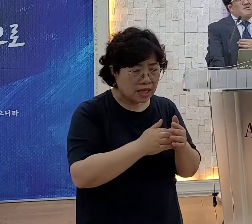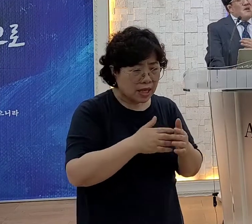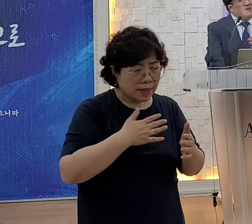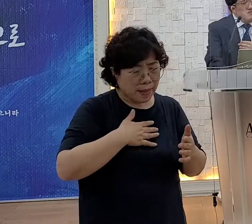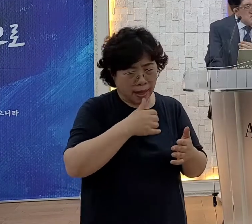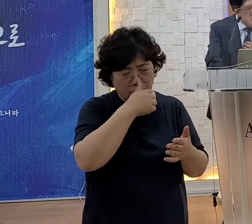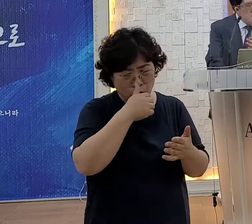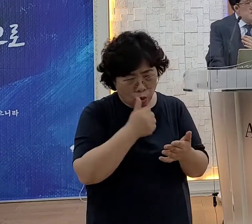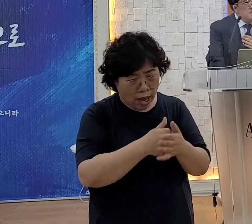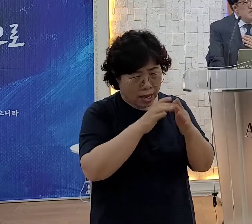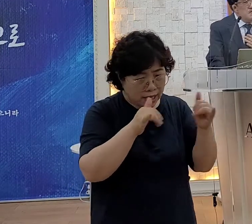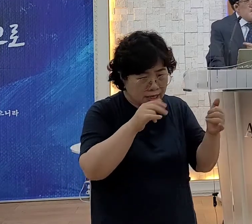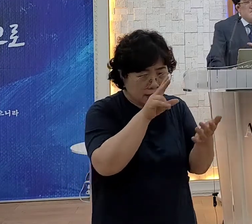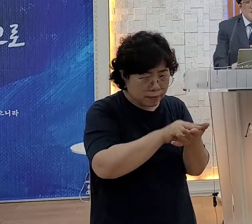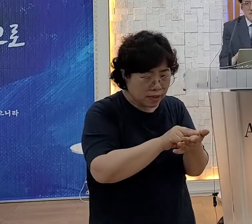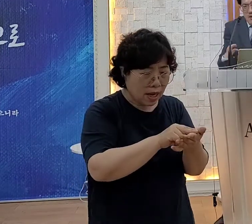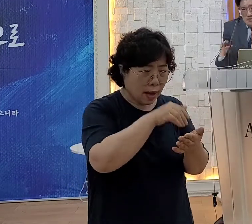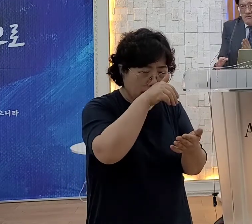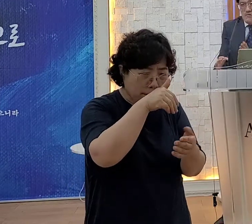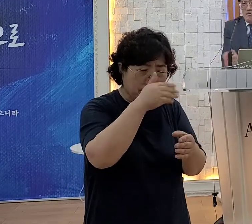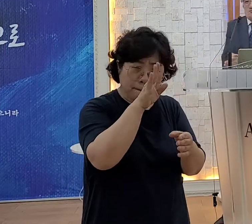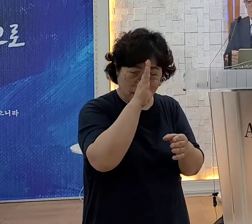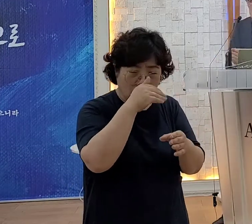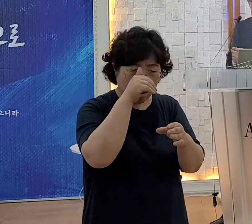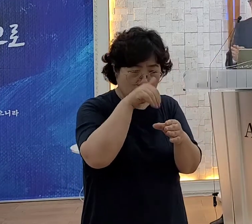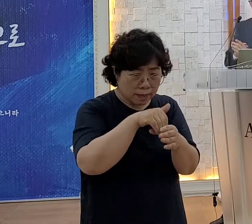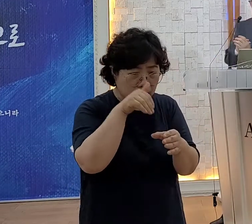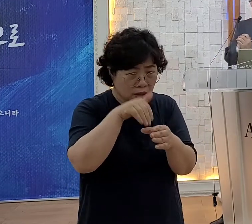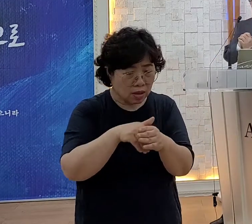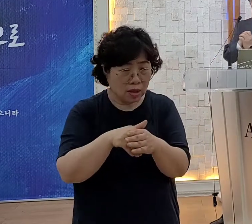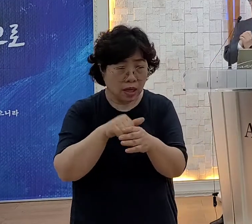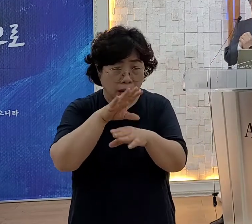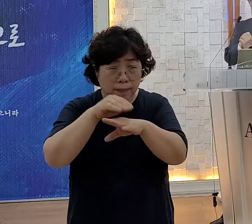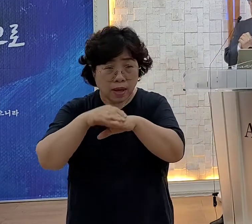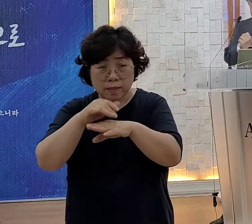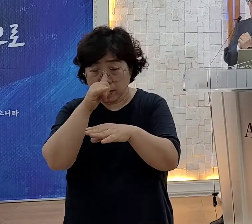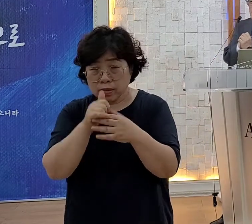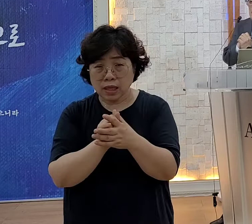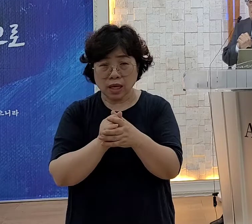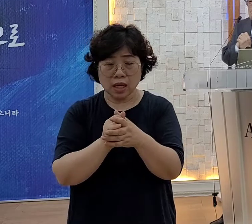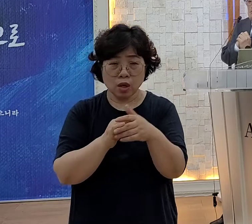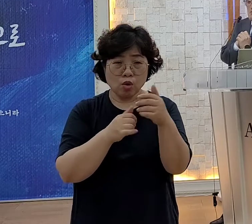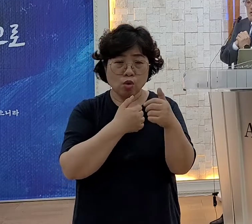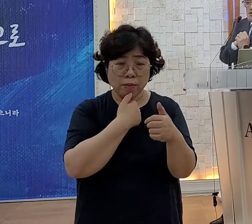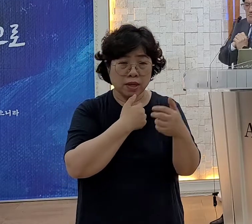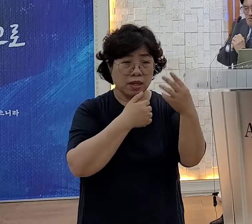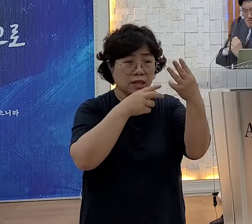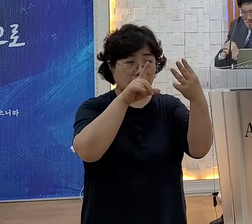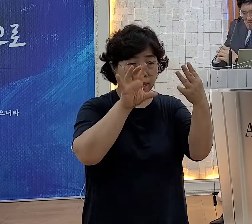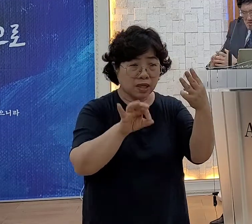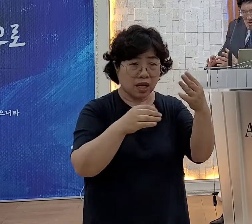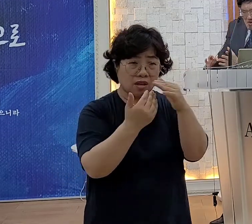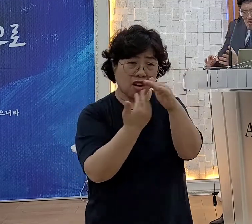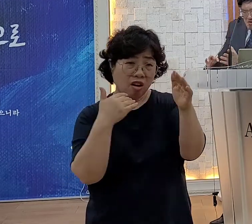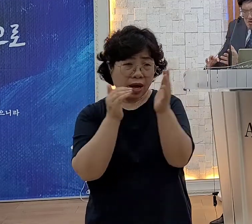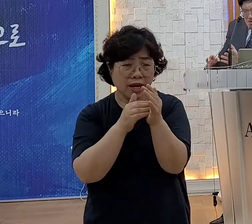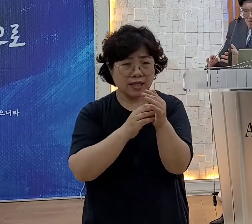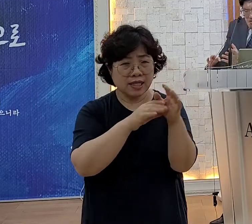지금 이런 병에 걸렸어 라고 말씀하셨는데 오늘 드디어 하나님의 한 의를 우리에게